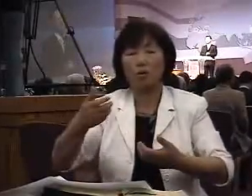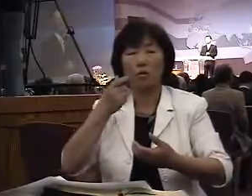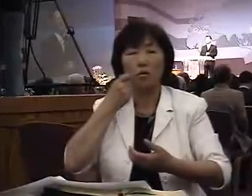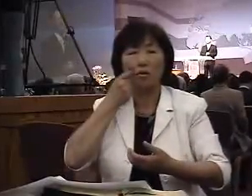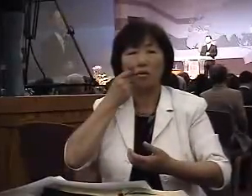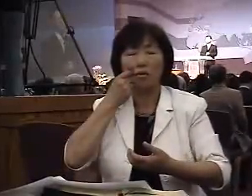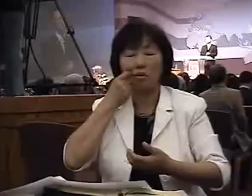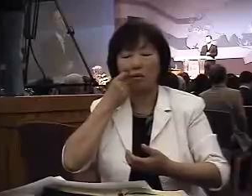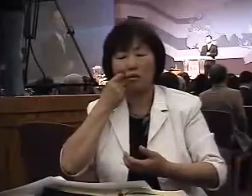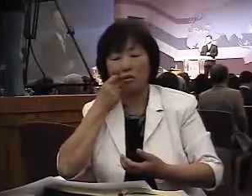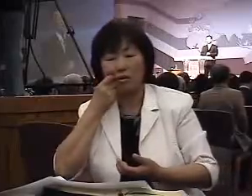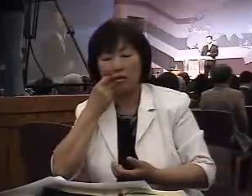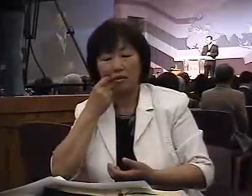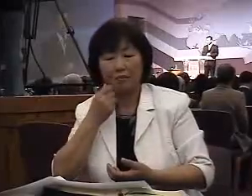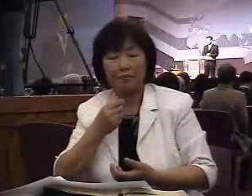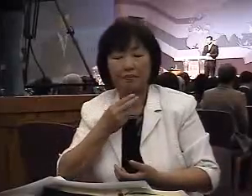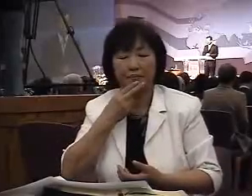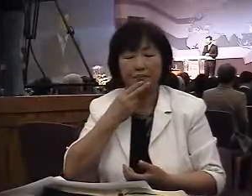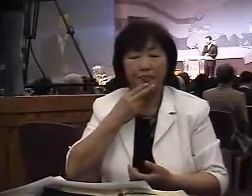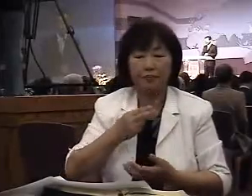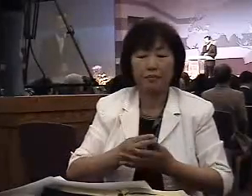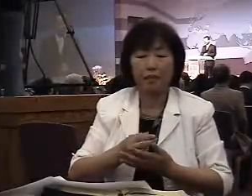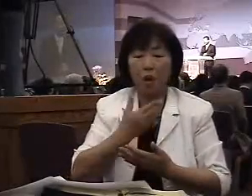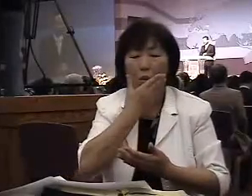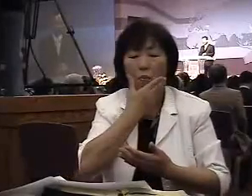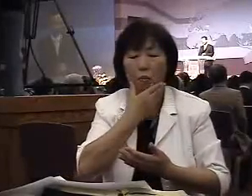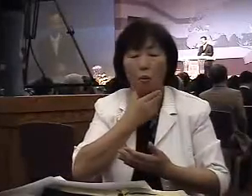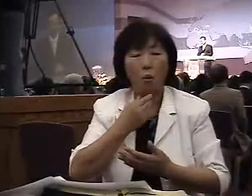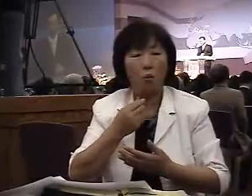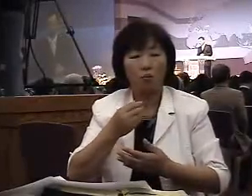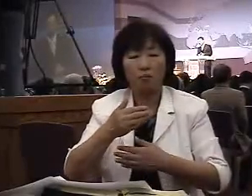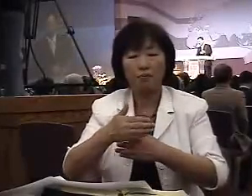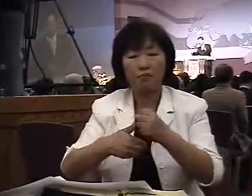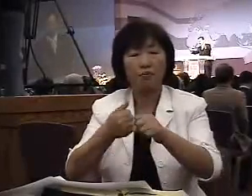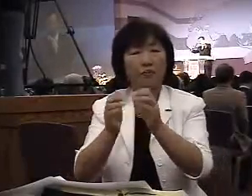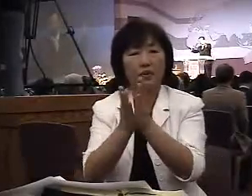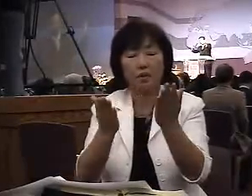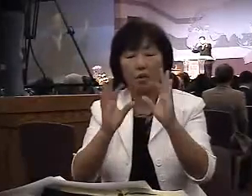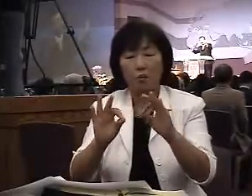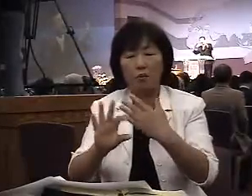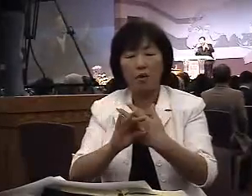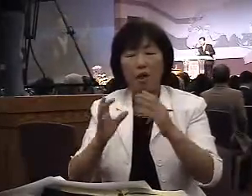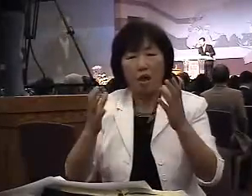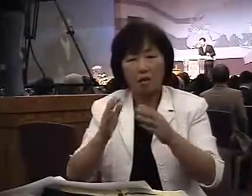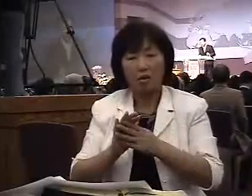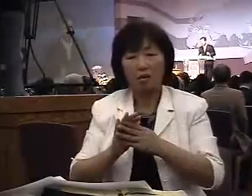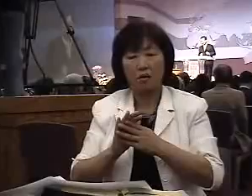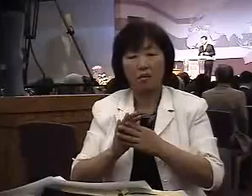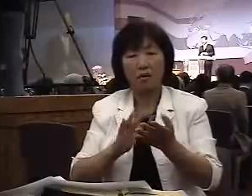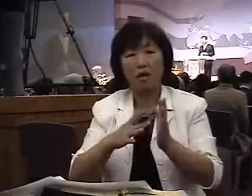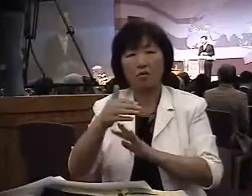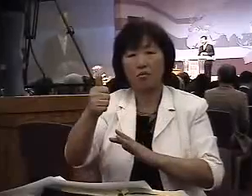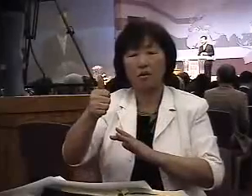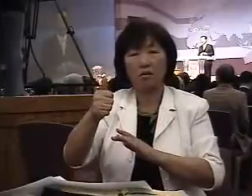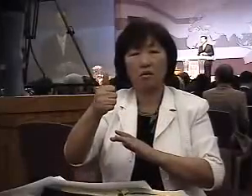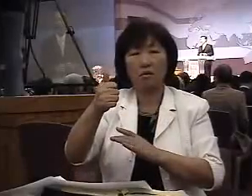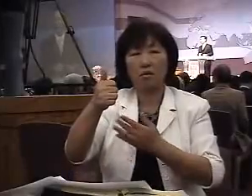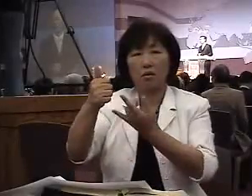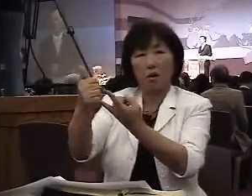것입니다. 또한 복음서를 보면은 어린이들이 예수님께로 막 나오는 장면이